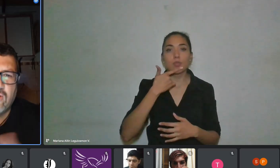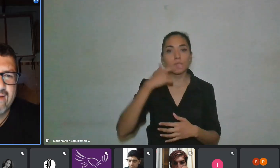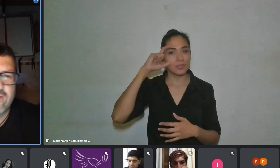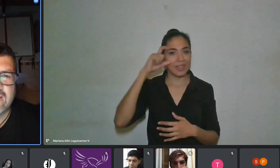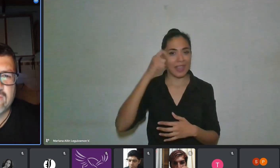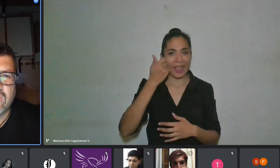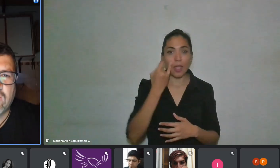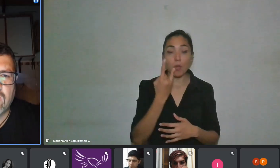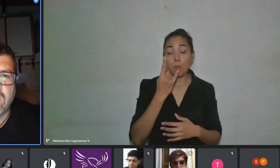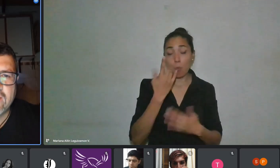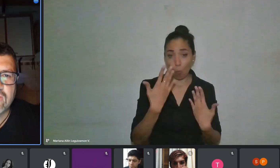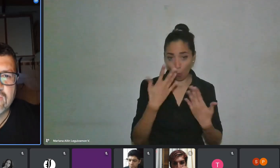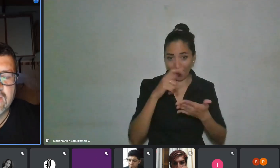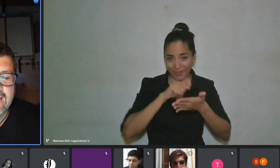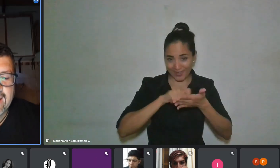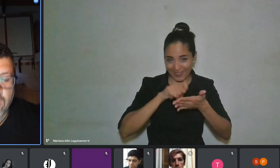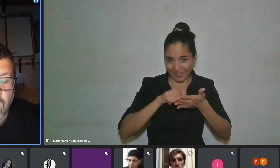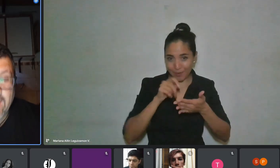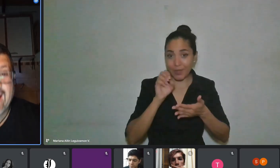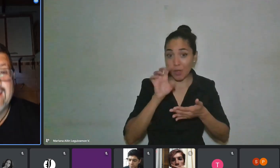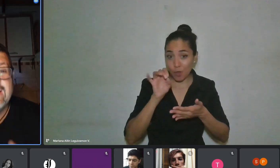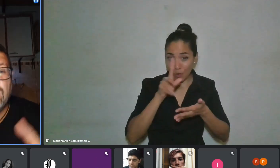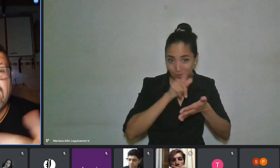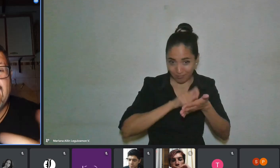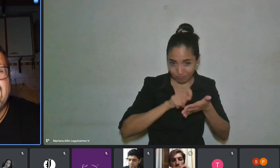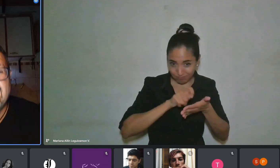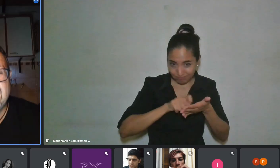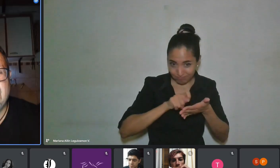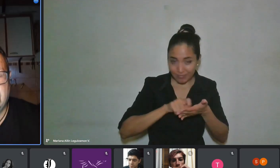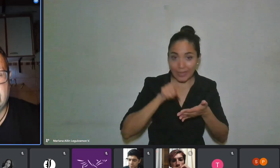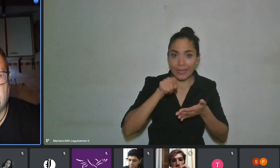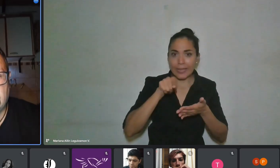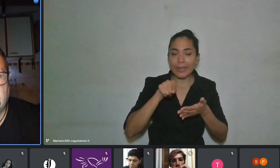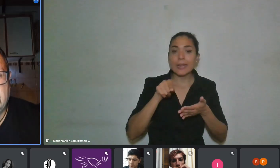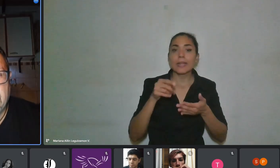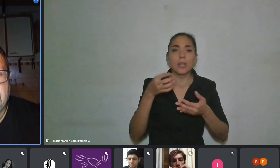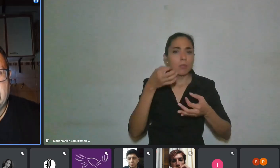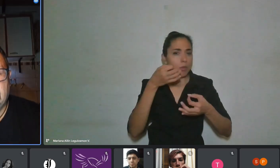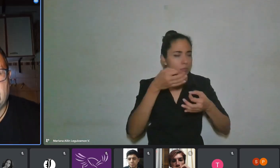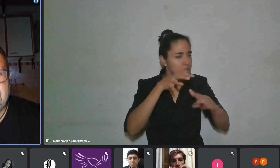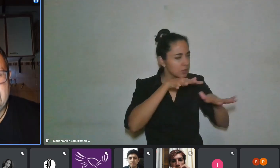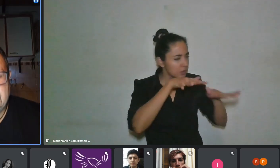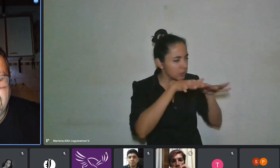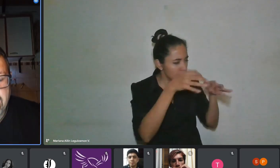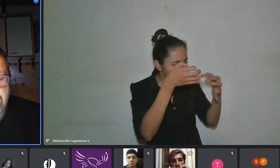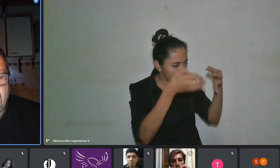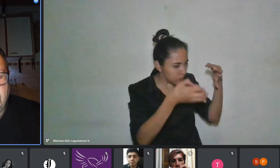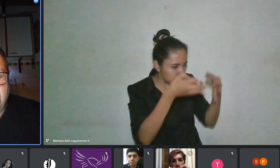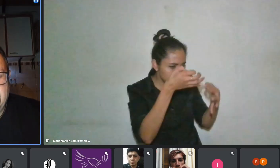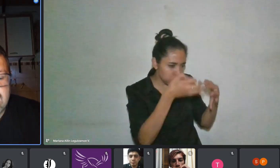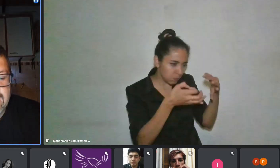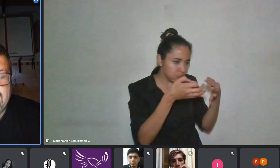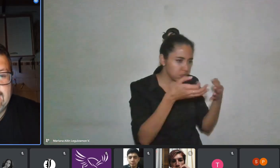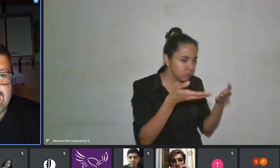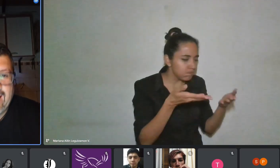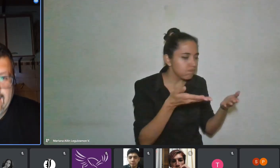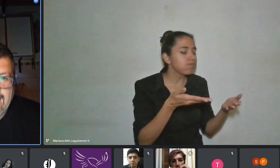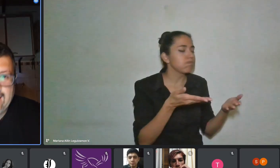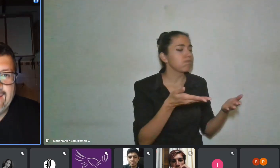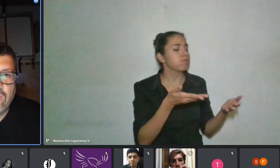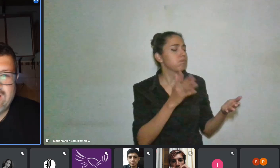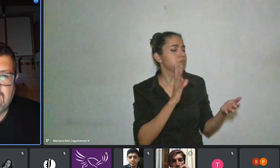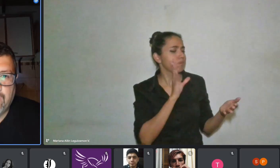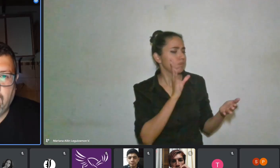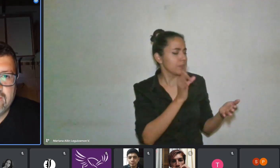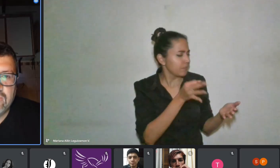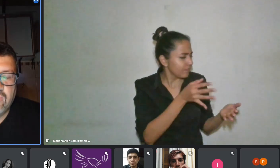irlos desglosando a cada uno de ellos, en los cuales hacen un análisis de esto, en donde dicen, evidentemente acá